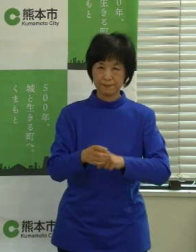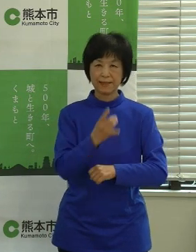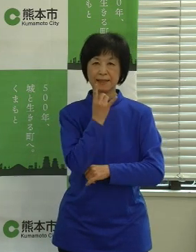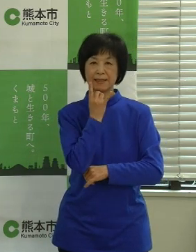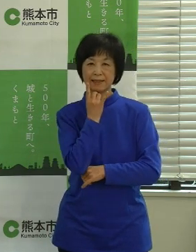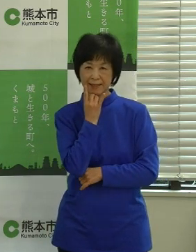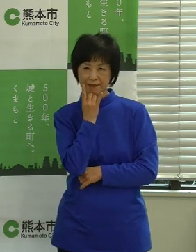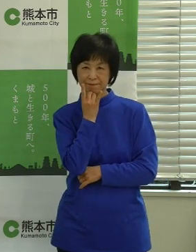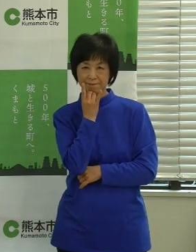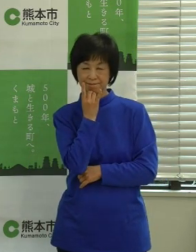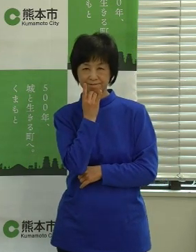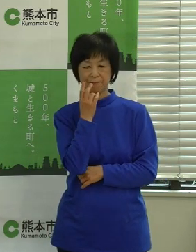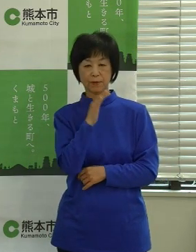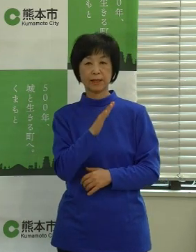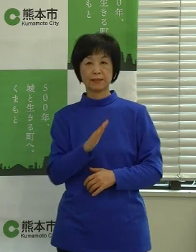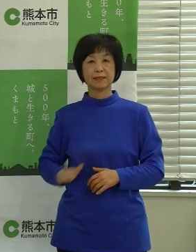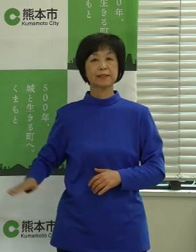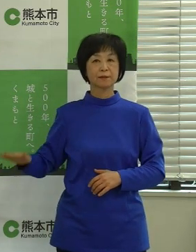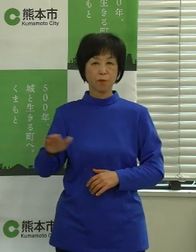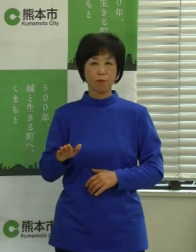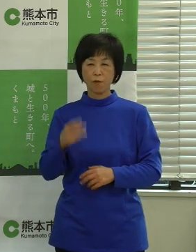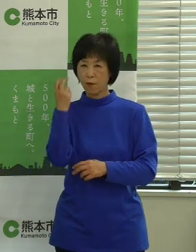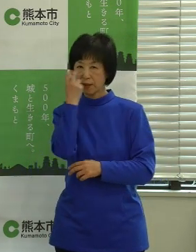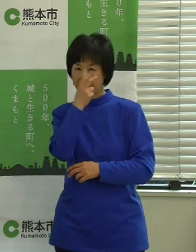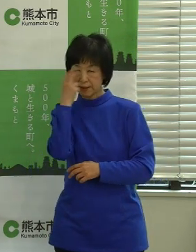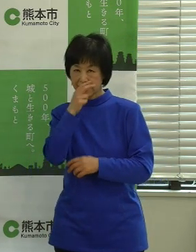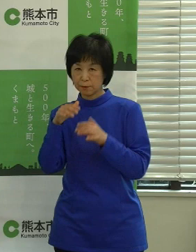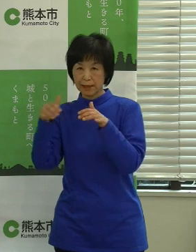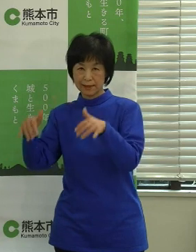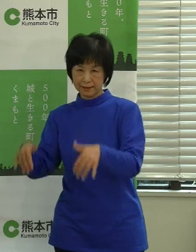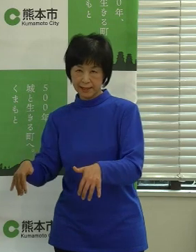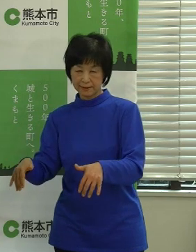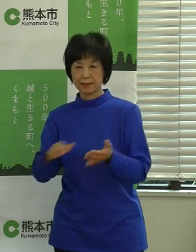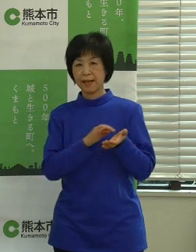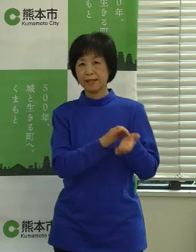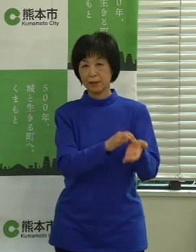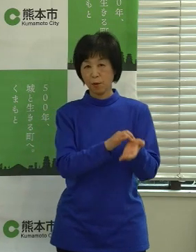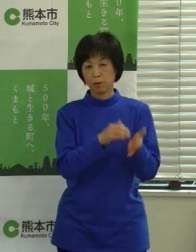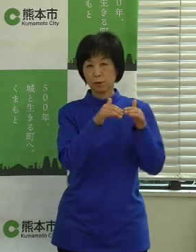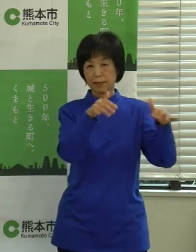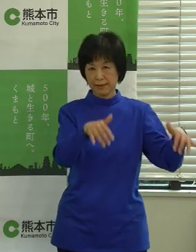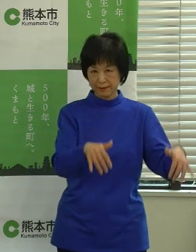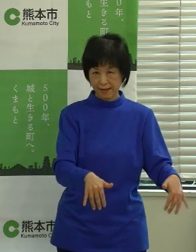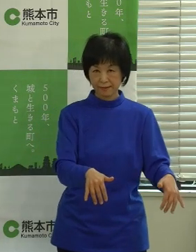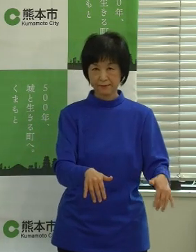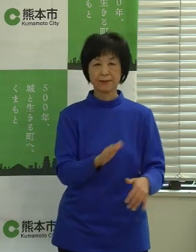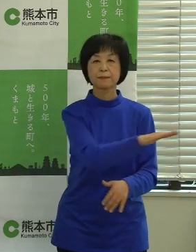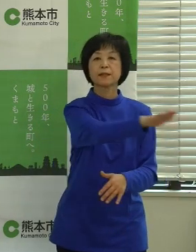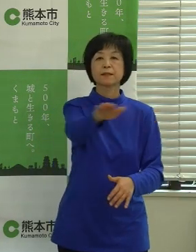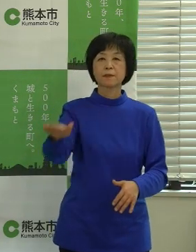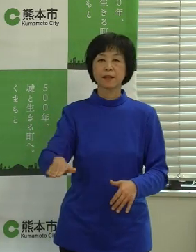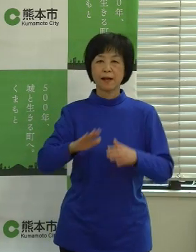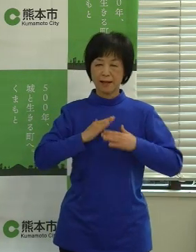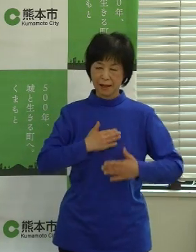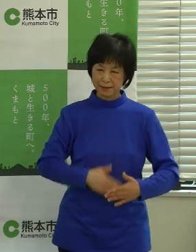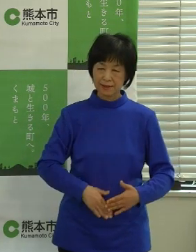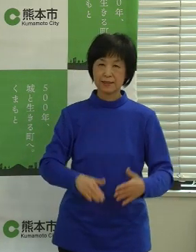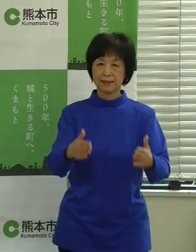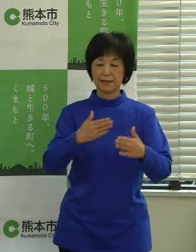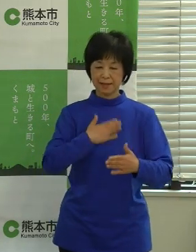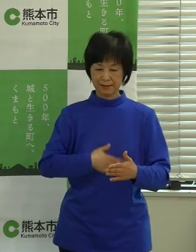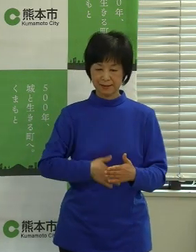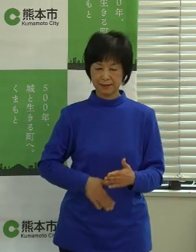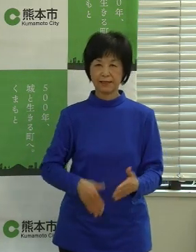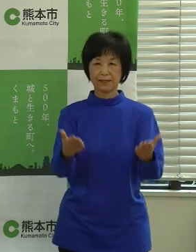も検査体制とか医療体制、こういった市民の皆さんが安心ができるですね、体制をしっかり確保していくということで